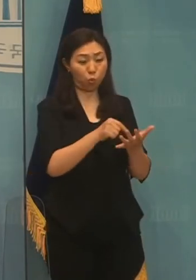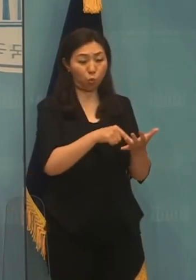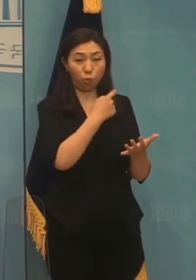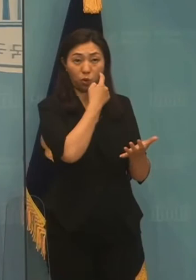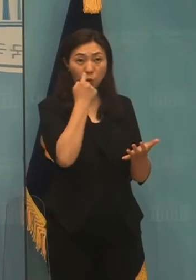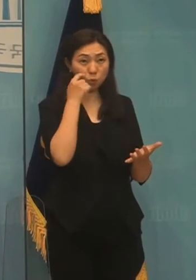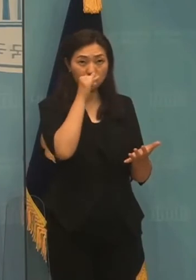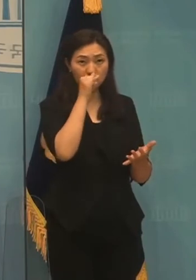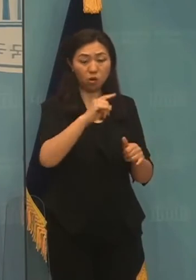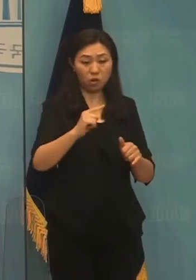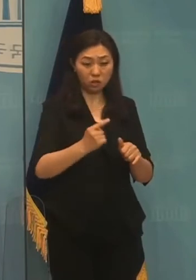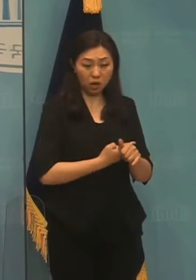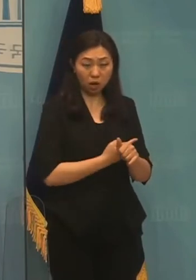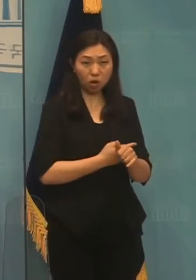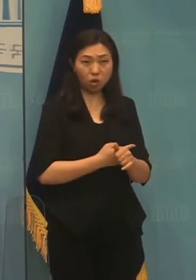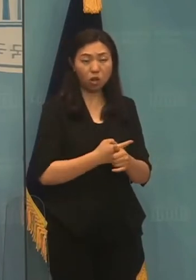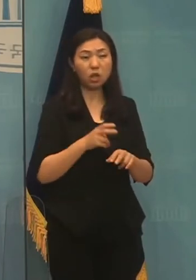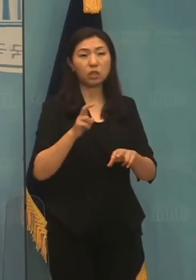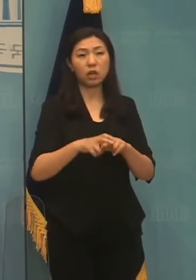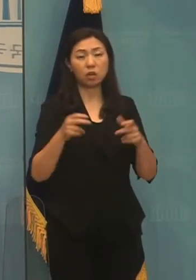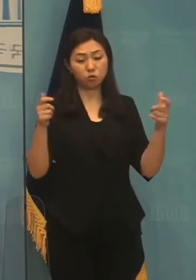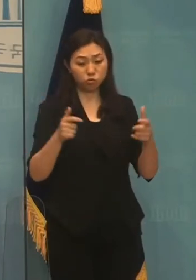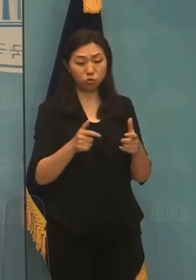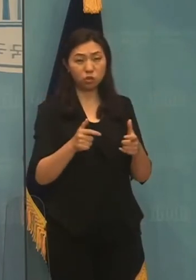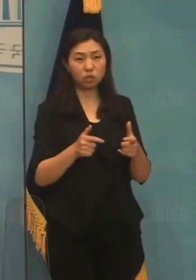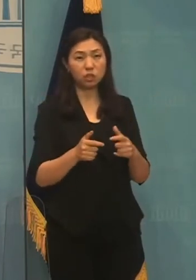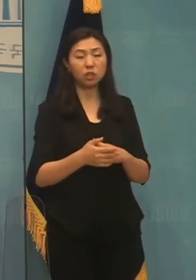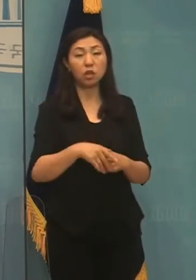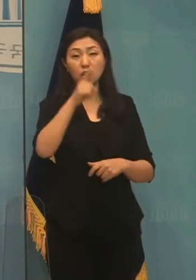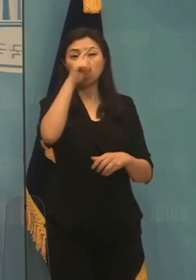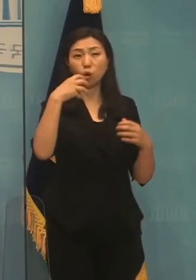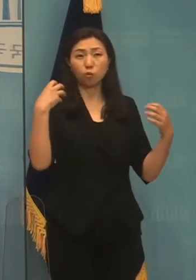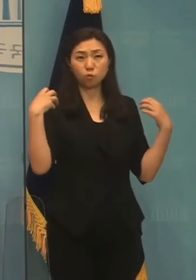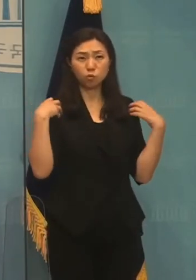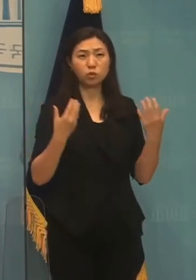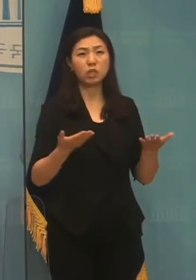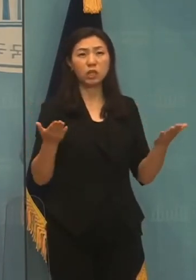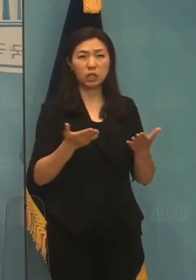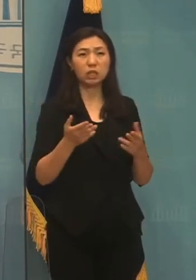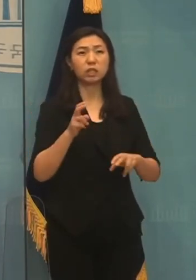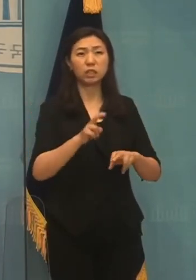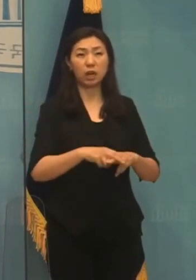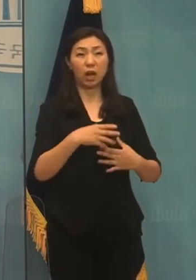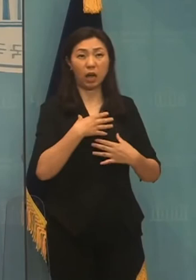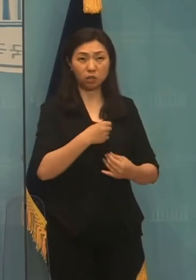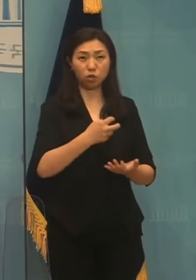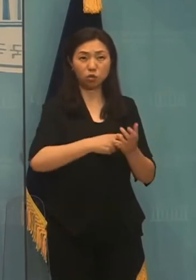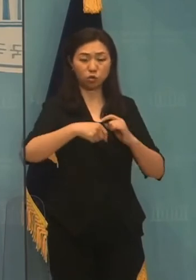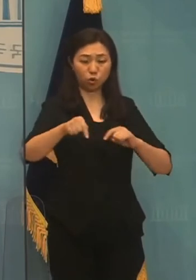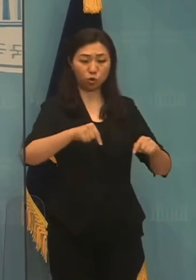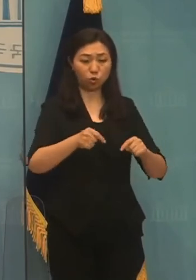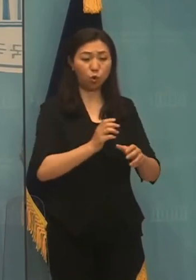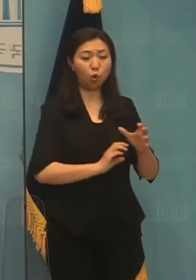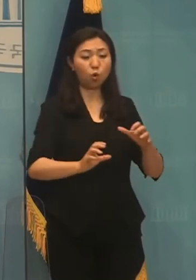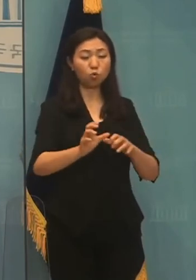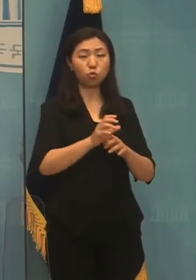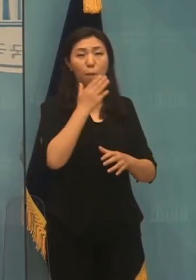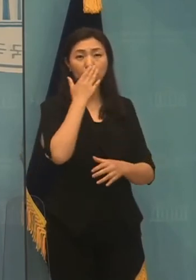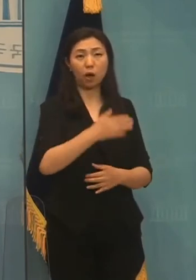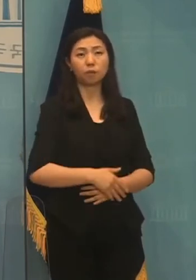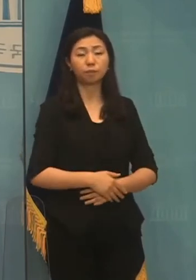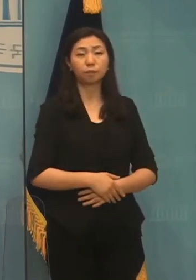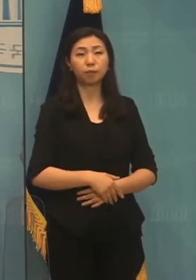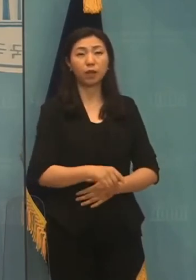것이 아니라 정부의 일자리 안정책을 통해 보완할 수 있는 것입니다. 무엇보다 중요한 것은 최저임금